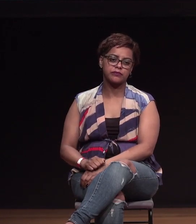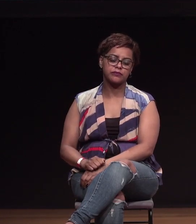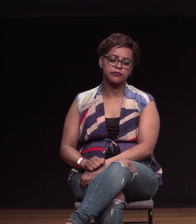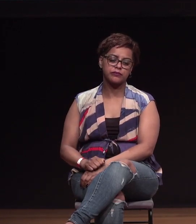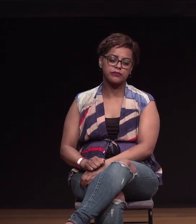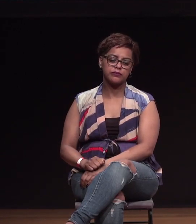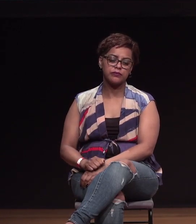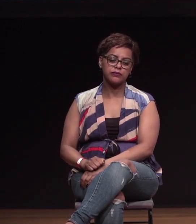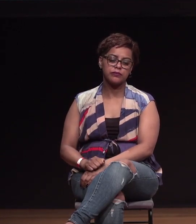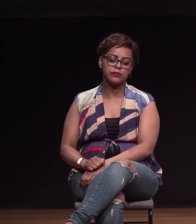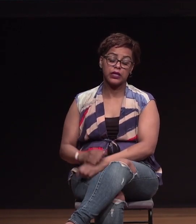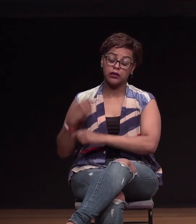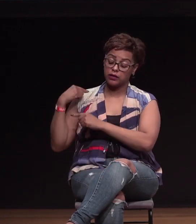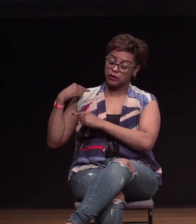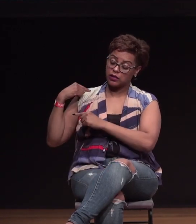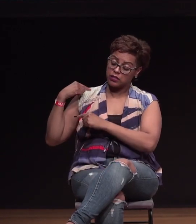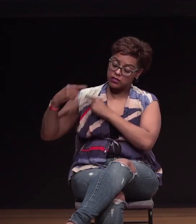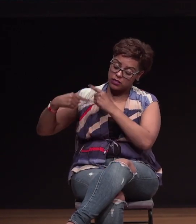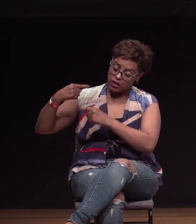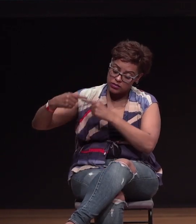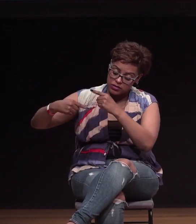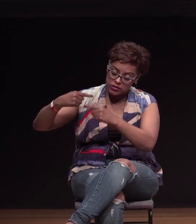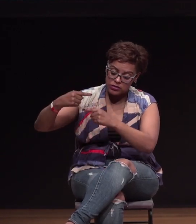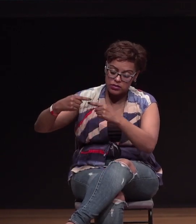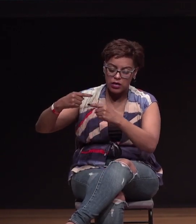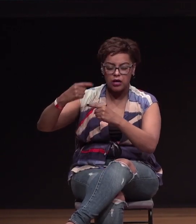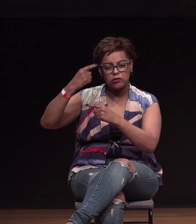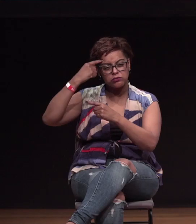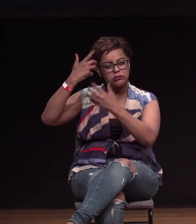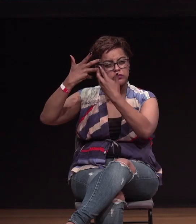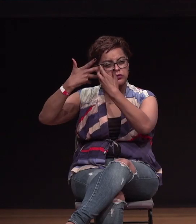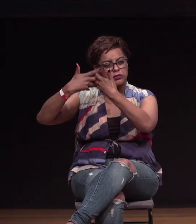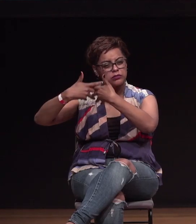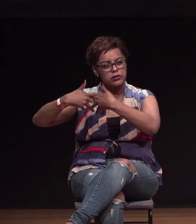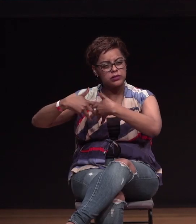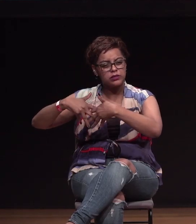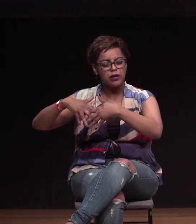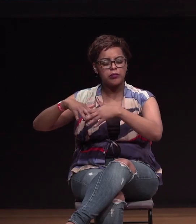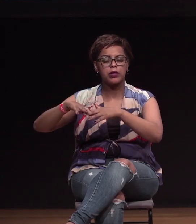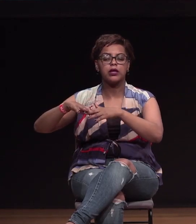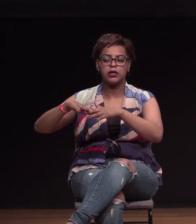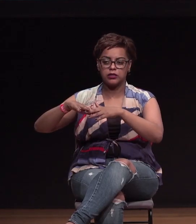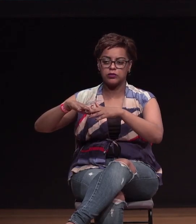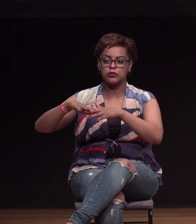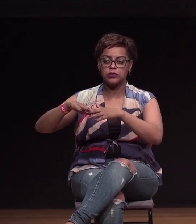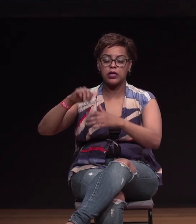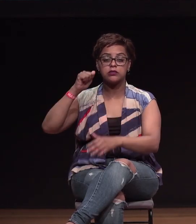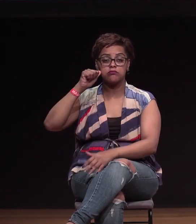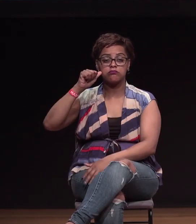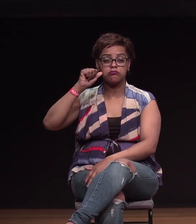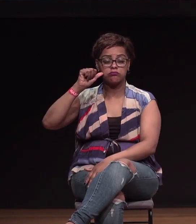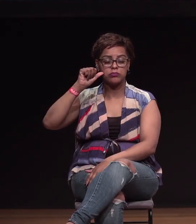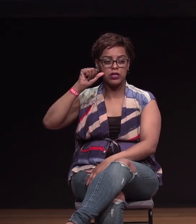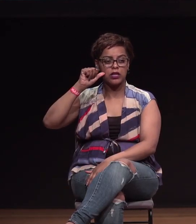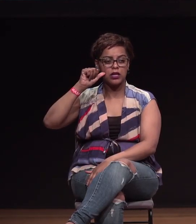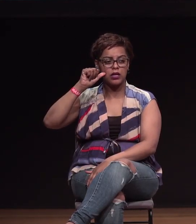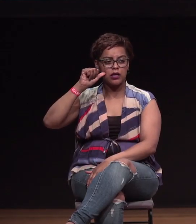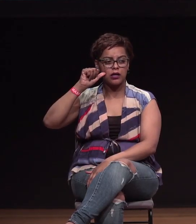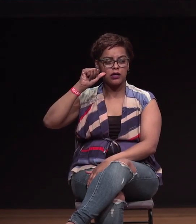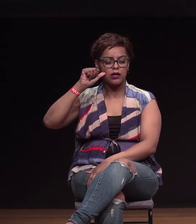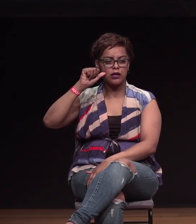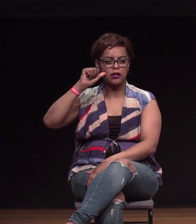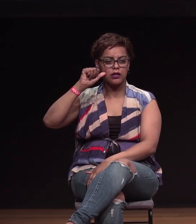Enquanto tradição de pensamento das intelectuais negras, a gente tem tido